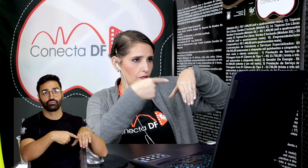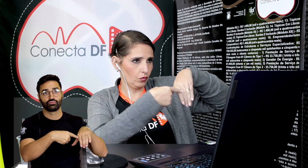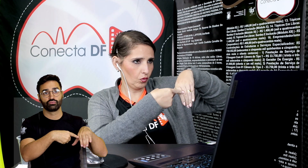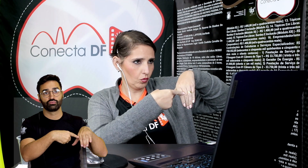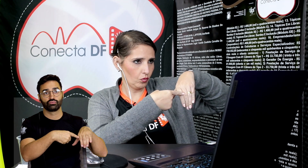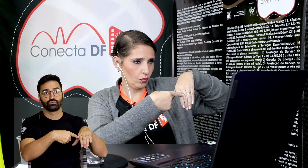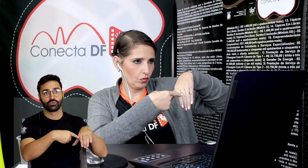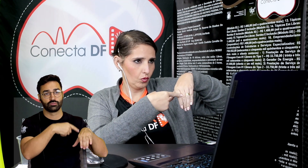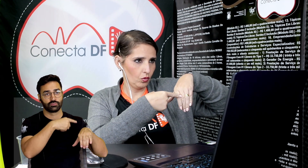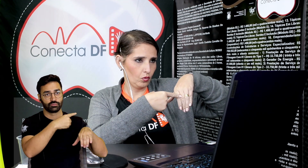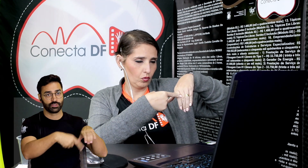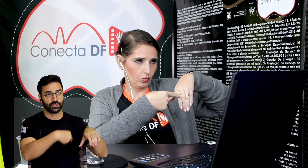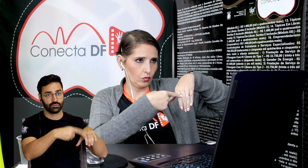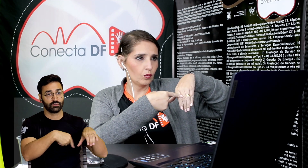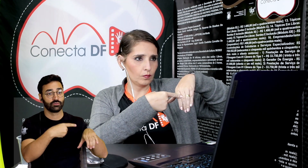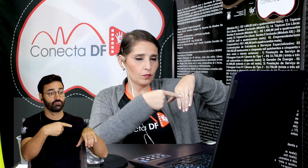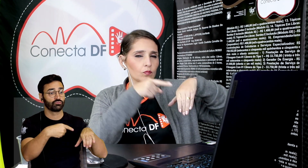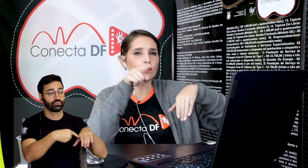Isso, furou.